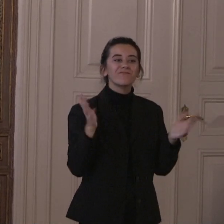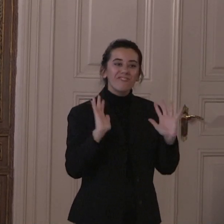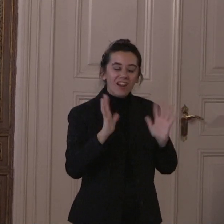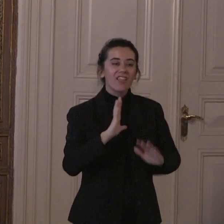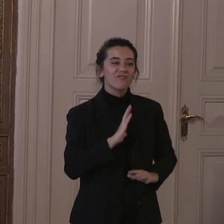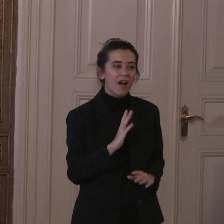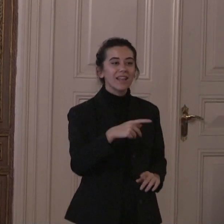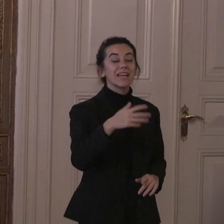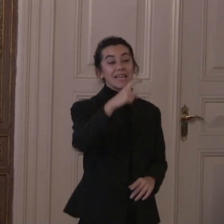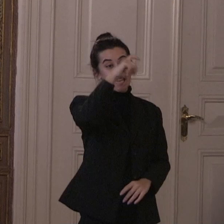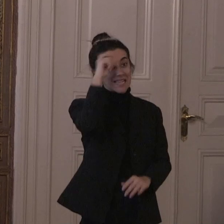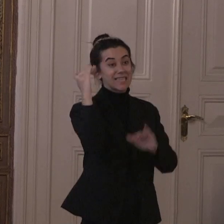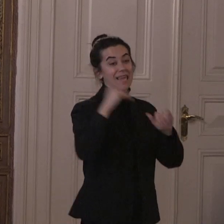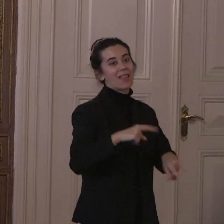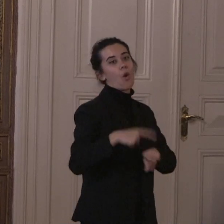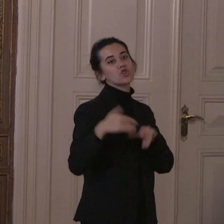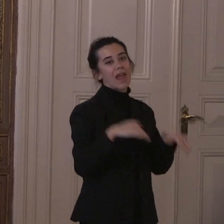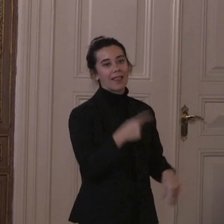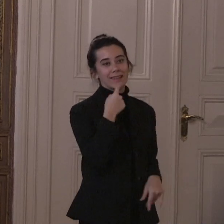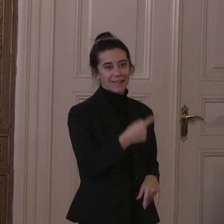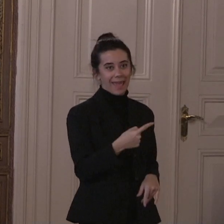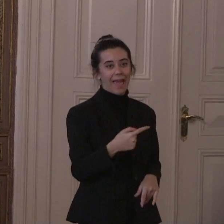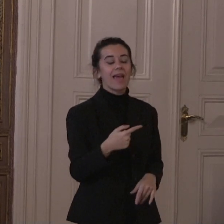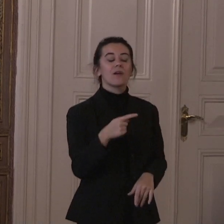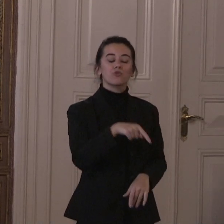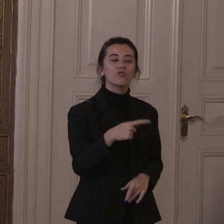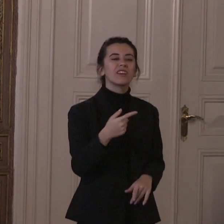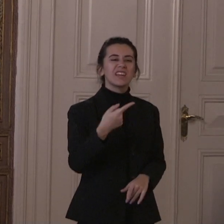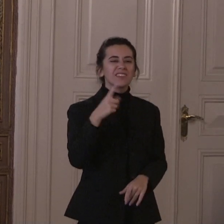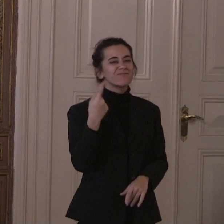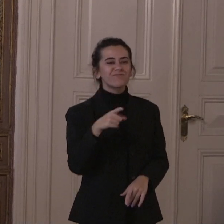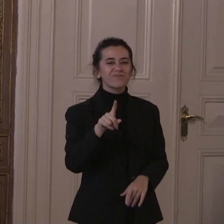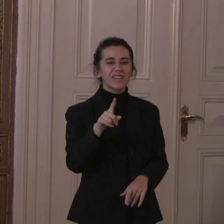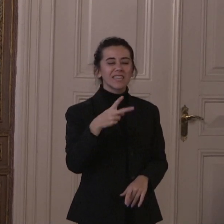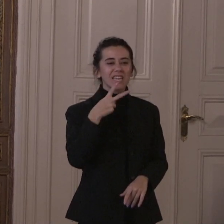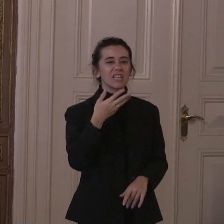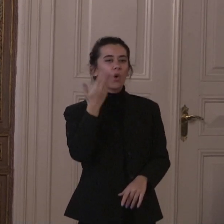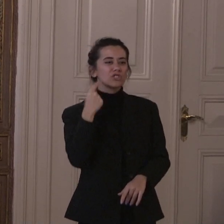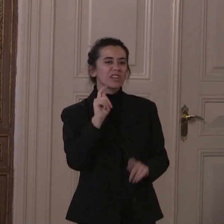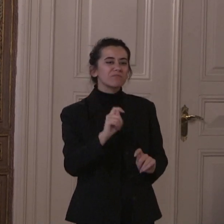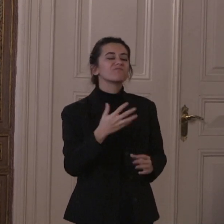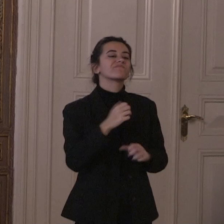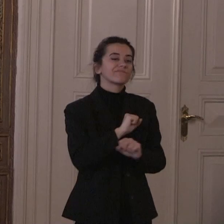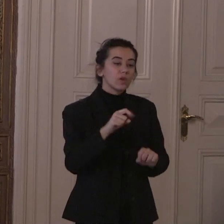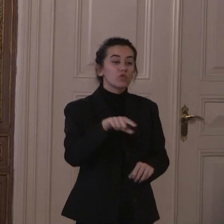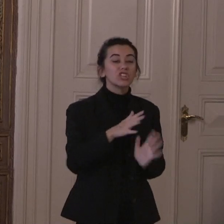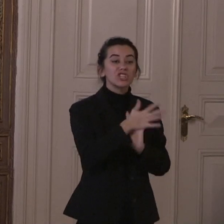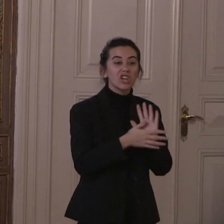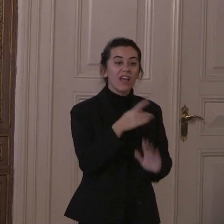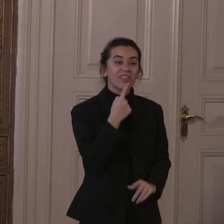yapamamıştık. Geçen sene yaptık. Çok eğlenceliydi. Hepimiz bekleriz. Bu işaret dili kursları meselesini biz